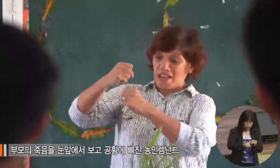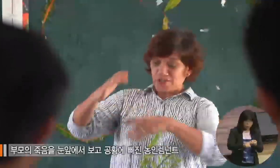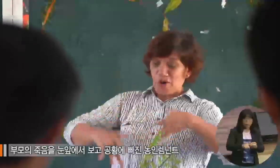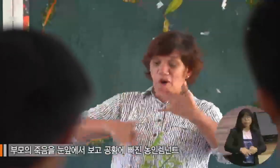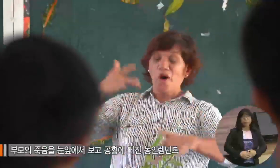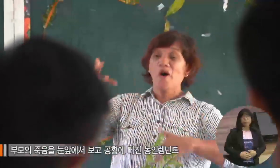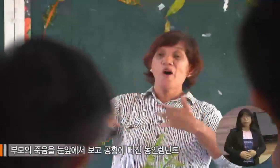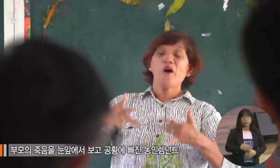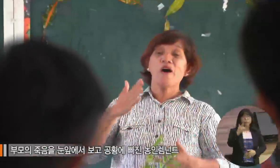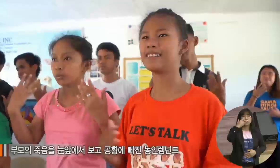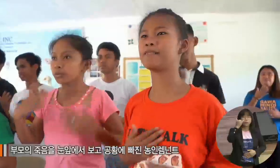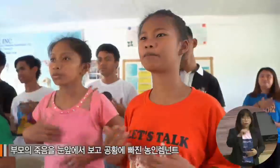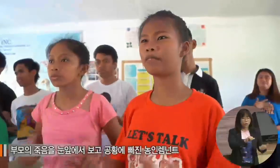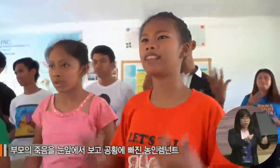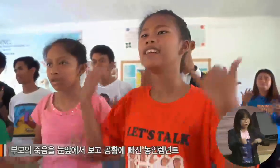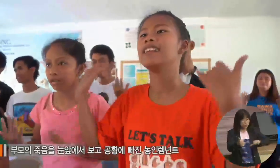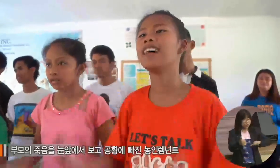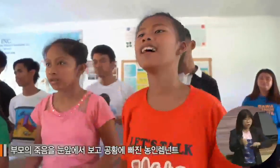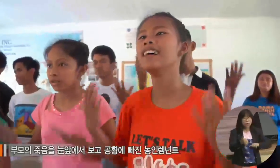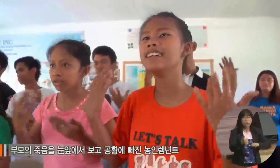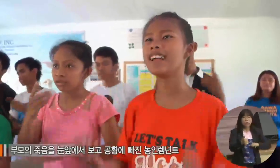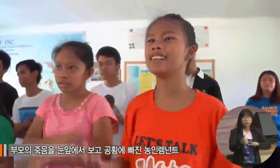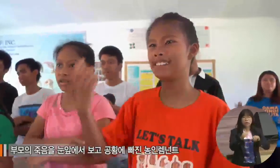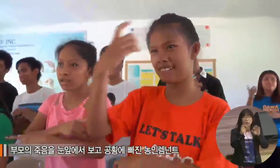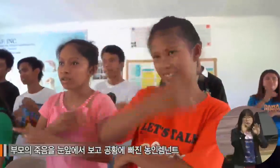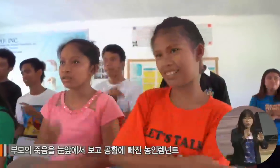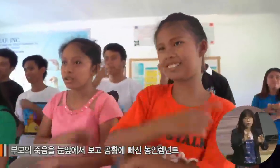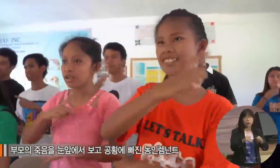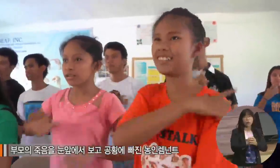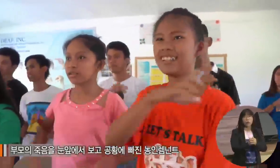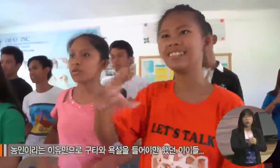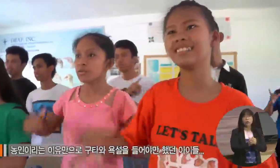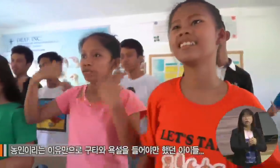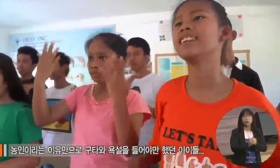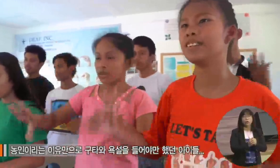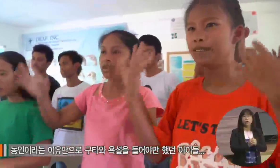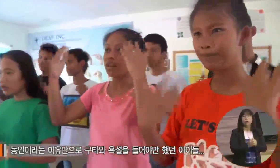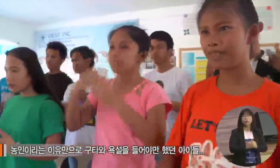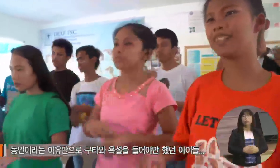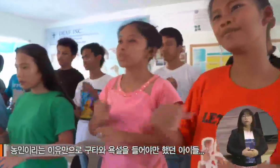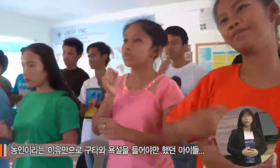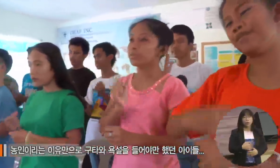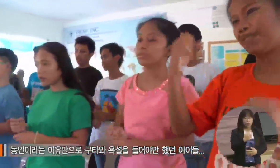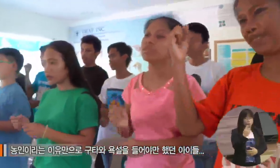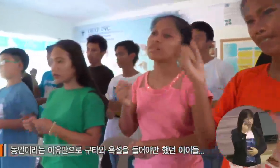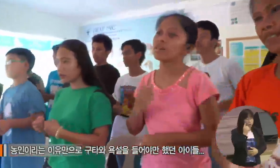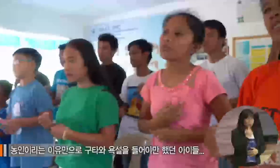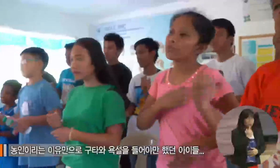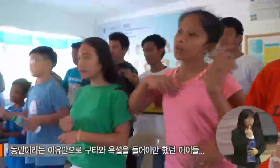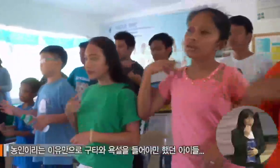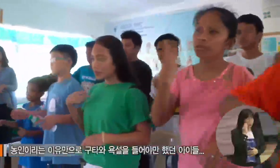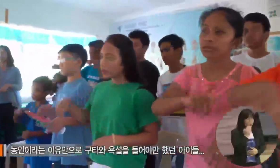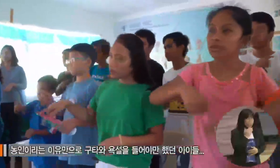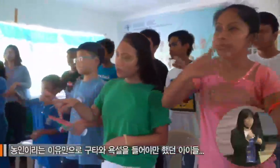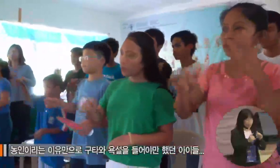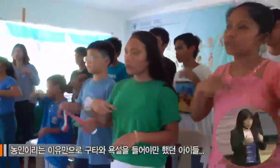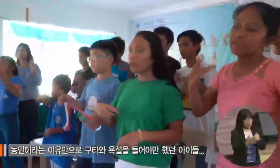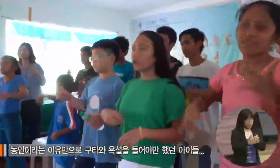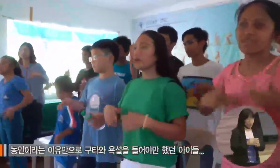부모의 죽음을 눈앞에서 보고 공황에 빠진 농인 렘넌트. 농인이라는 이유만으로 구타와 욕설을 들어야만